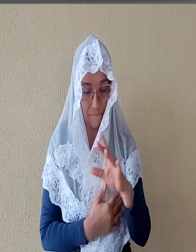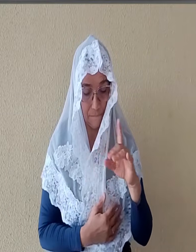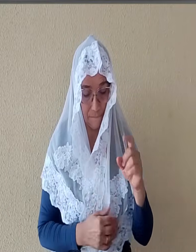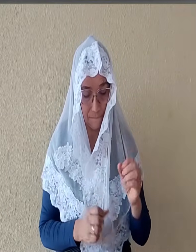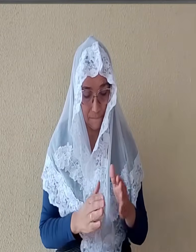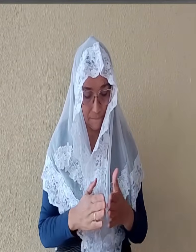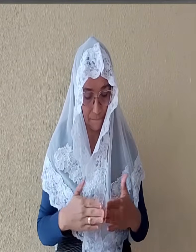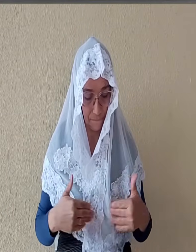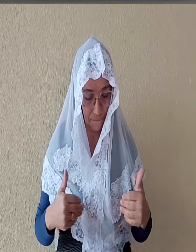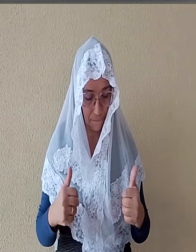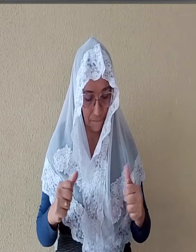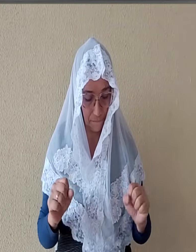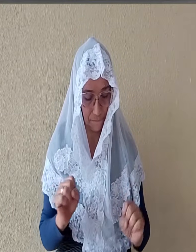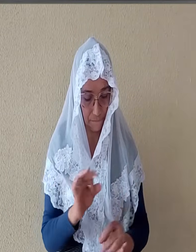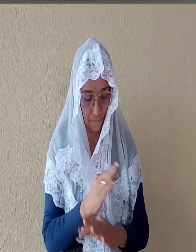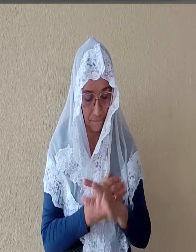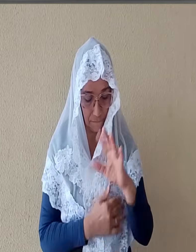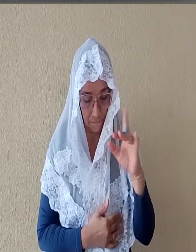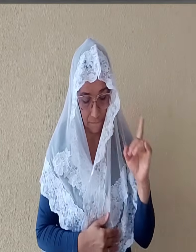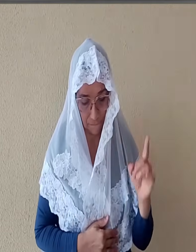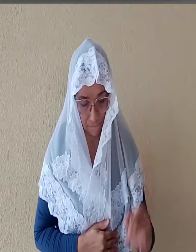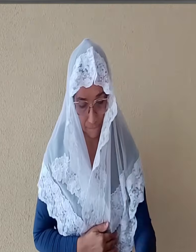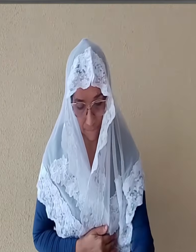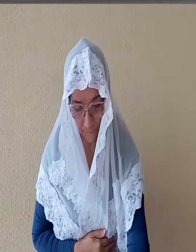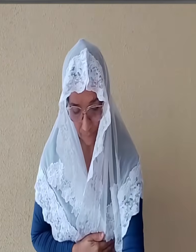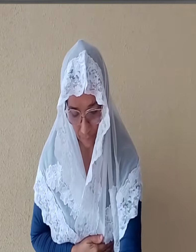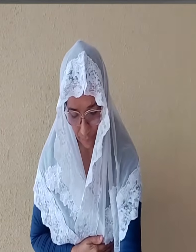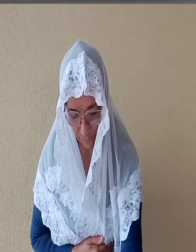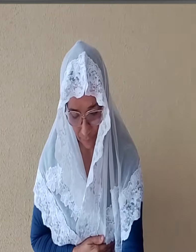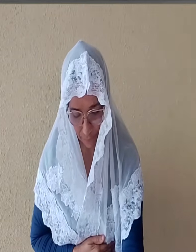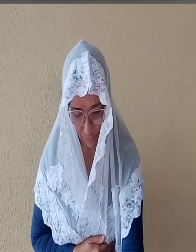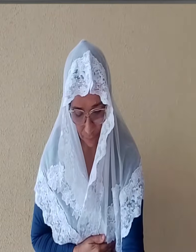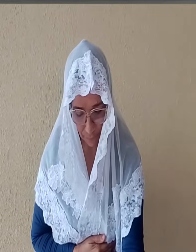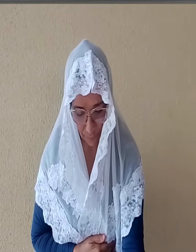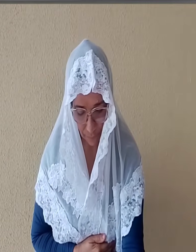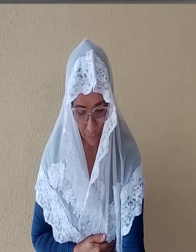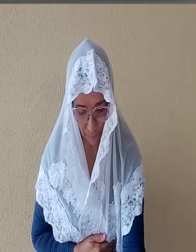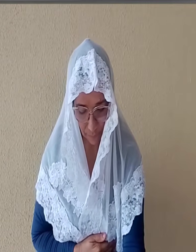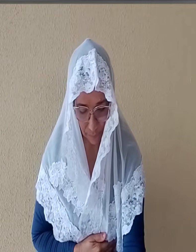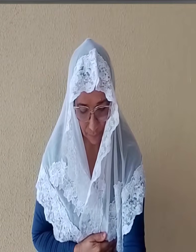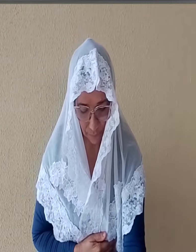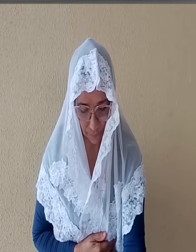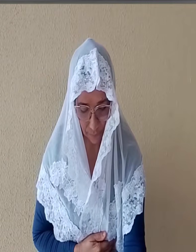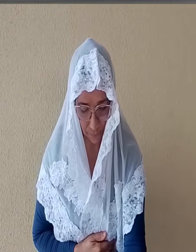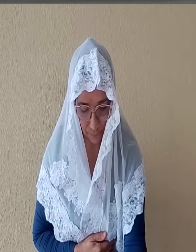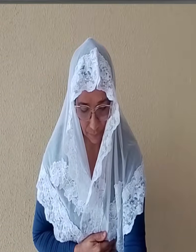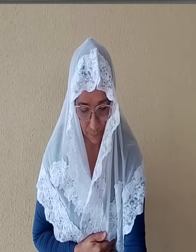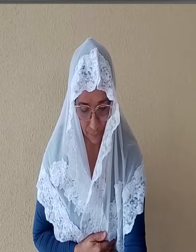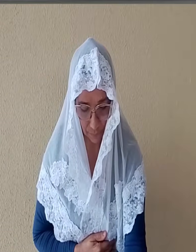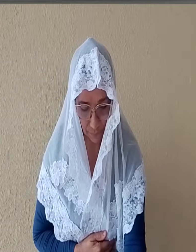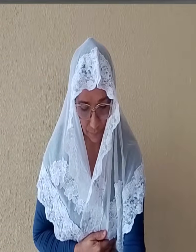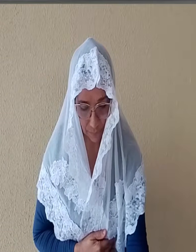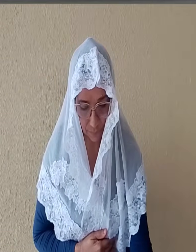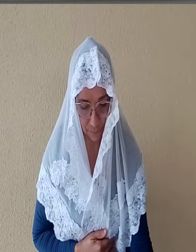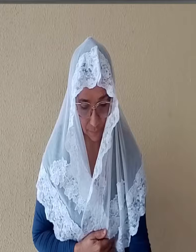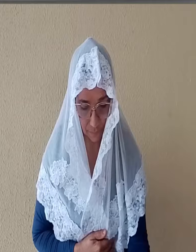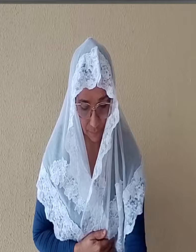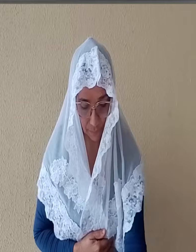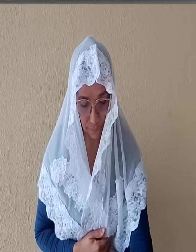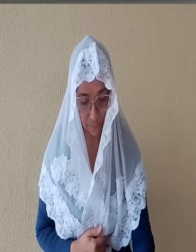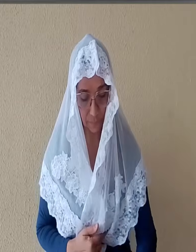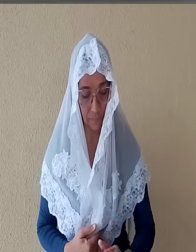Deus. Glória, glória a Deus. Aleluia, Cristo vivente. Glória